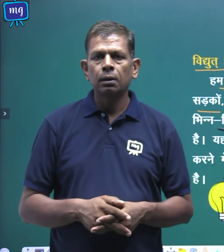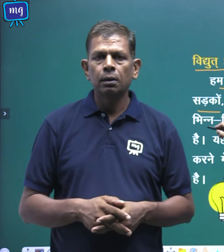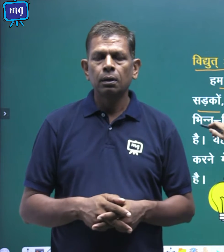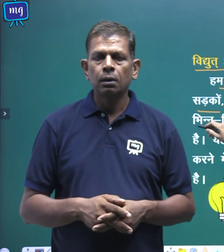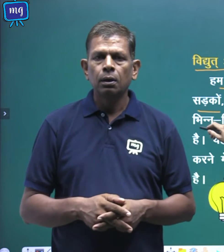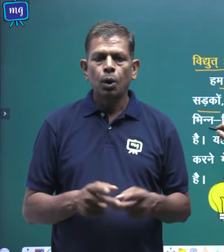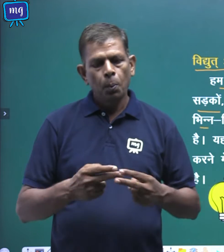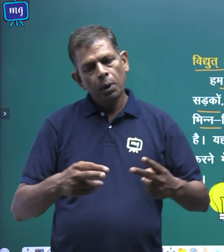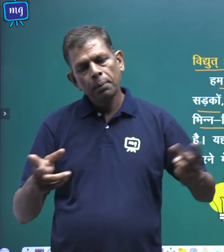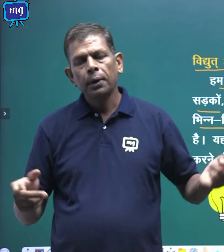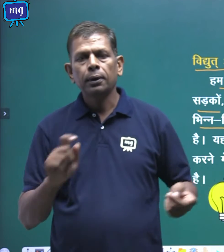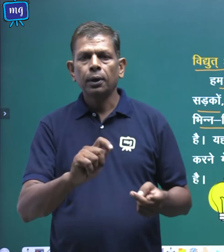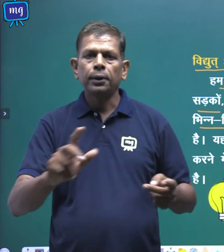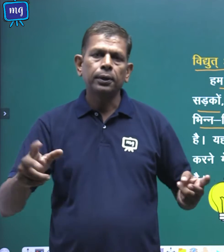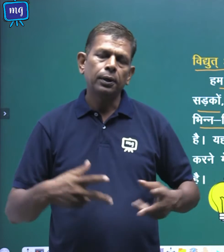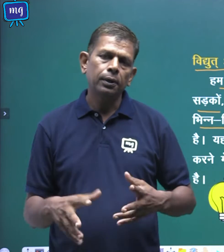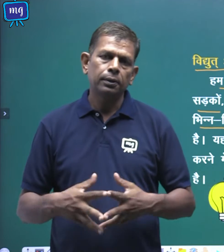भिन्न भिन्न कार्य के लिए